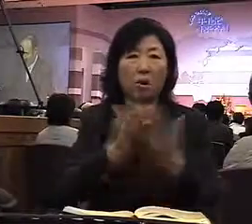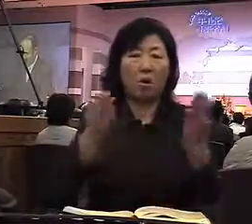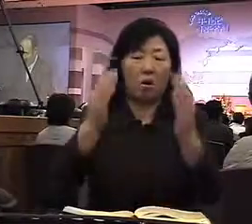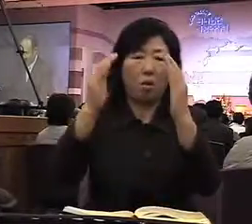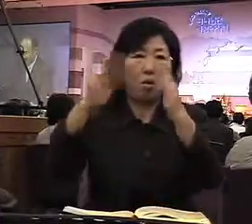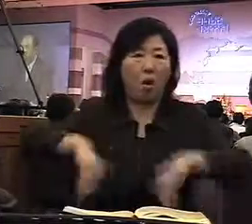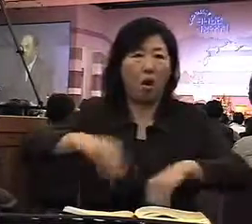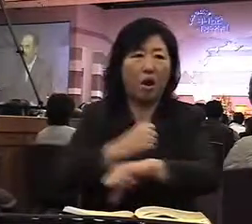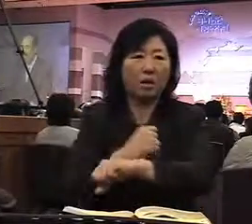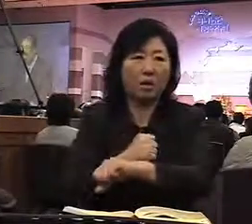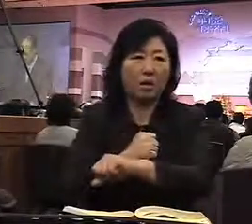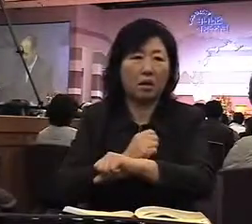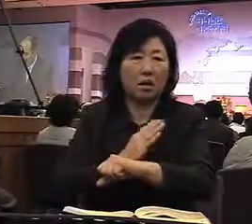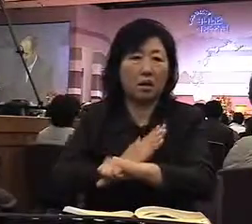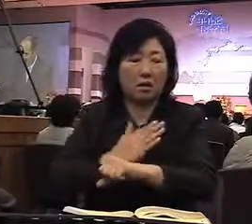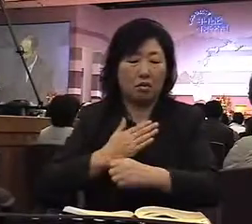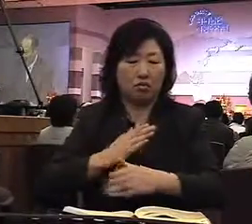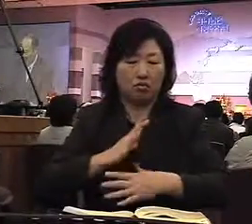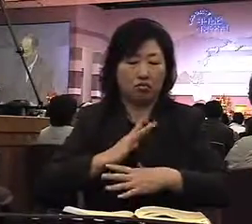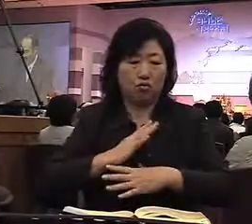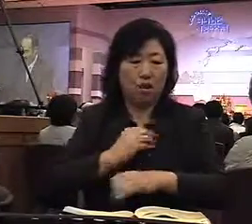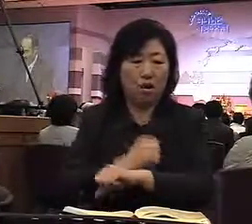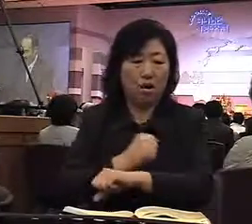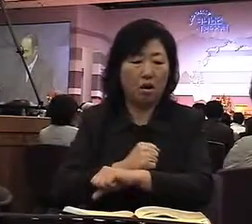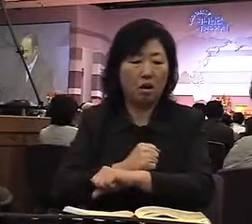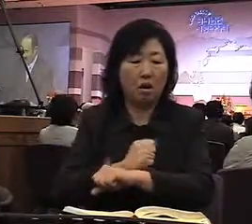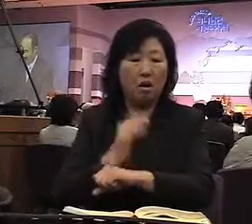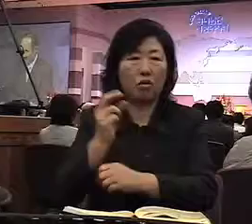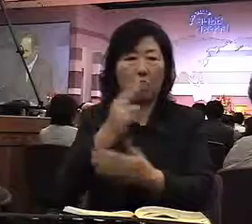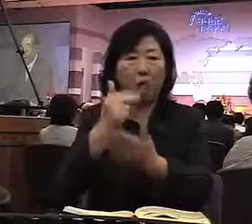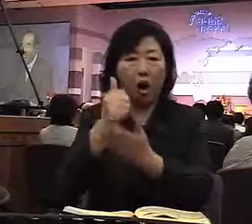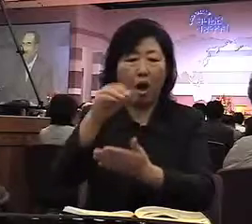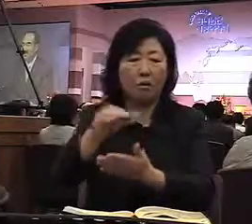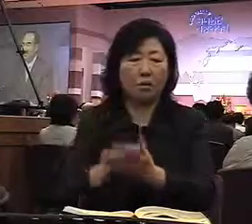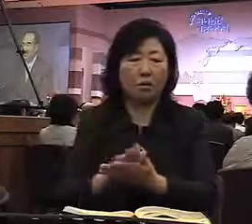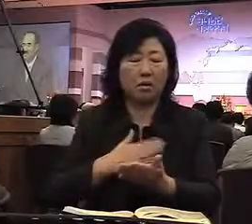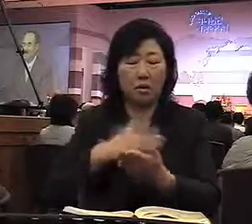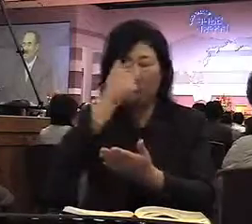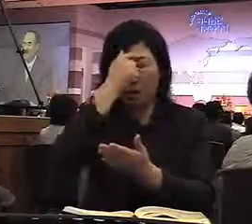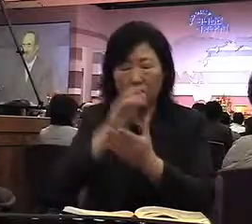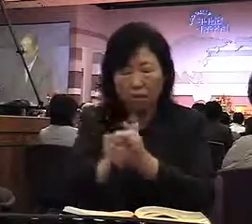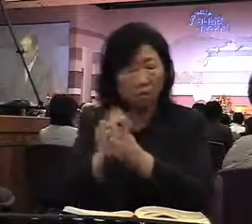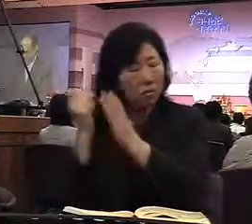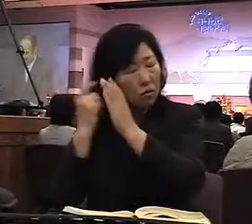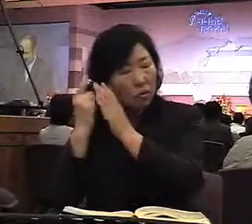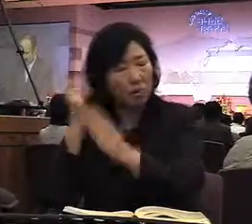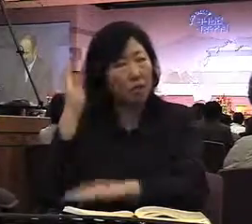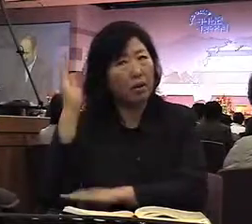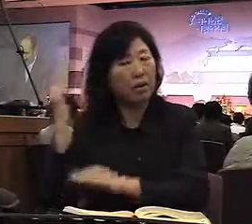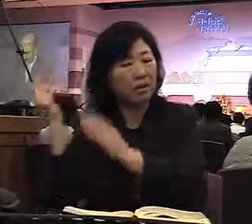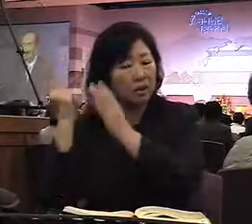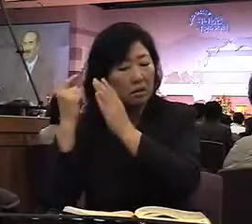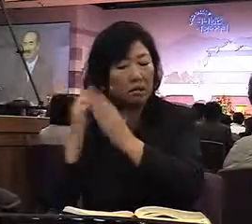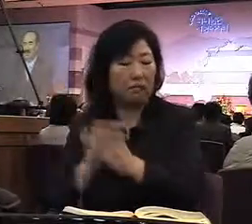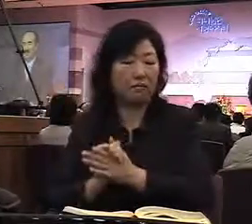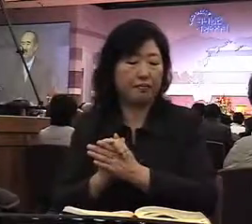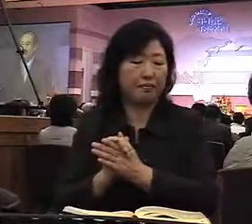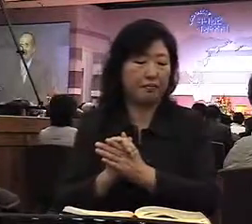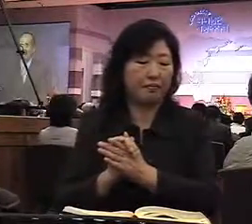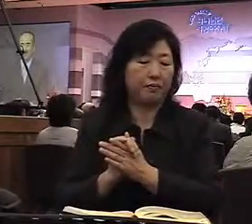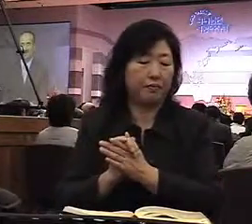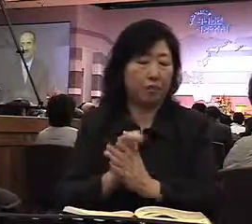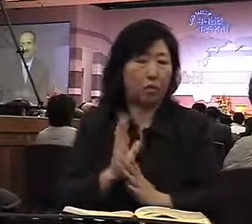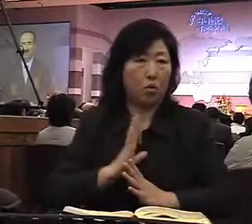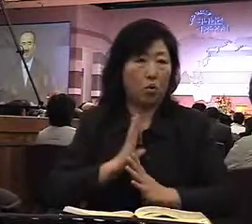하였으므로 내가 두려워하였노라. 그러나 여호와께서 그때 내 기도를 들으시고 내 말을 들으시고 그랬습니다.